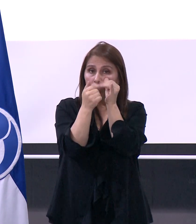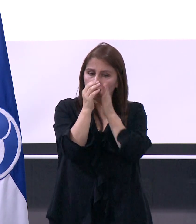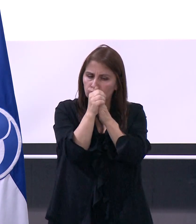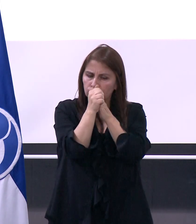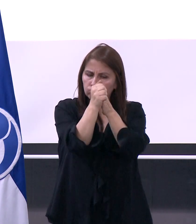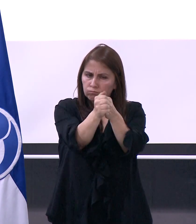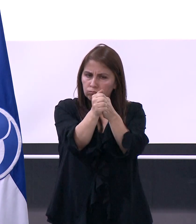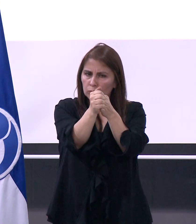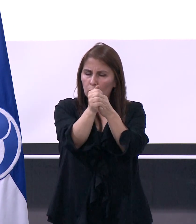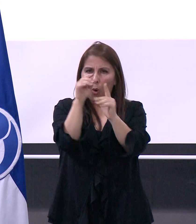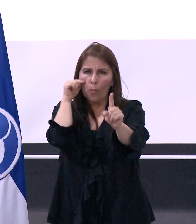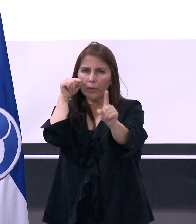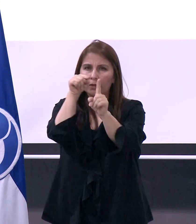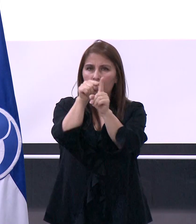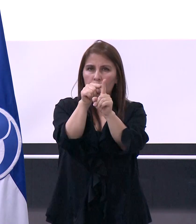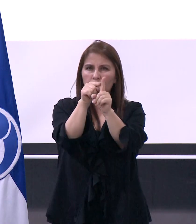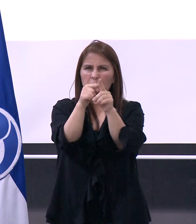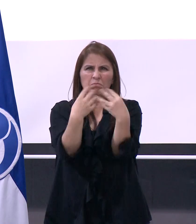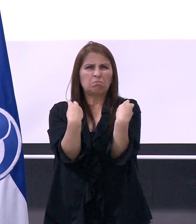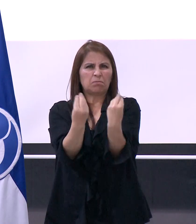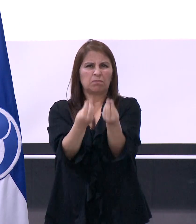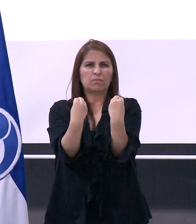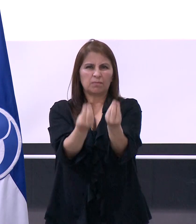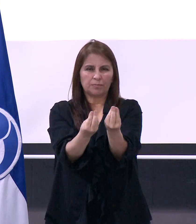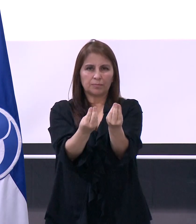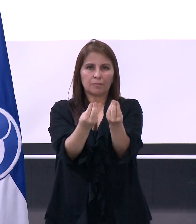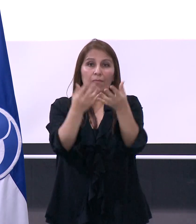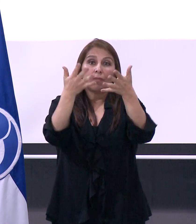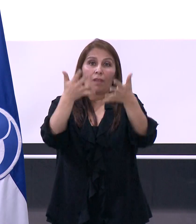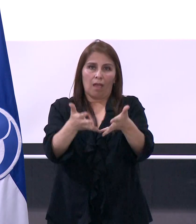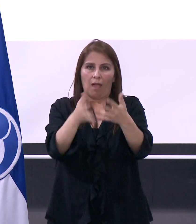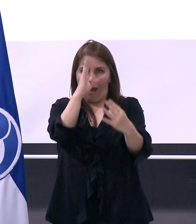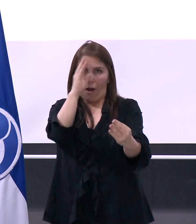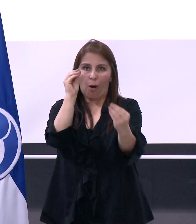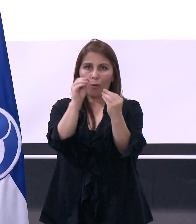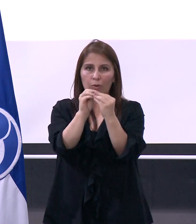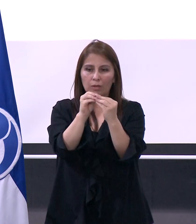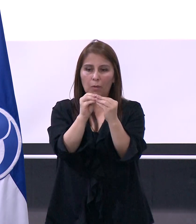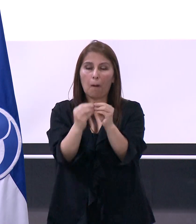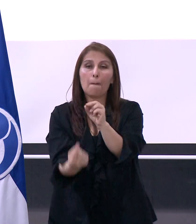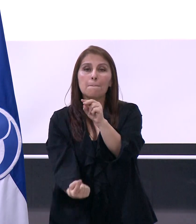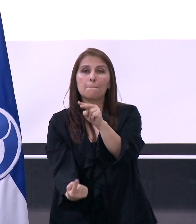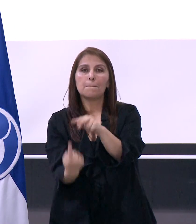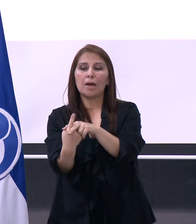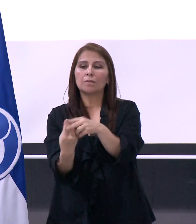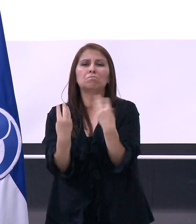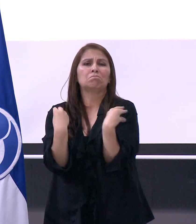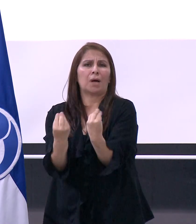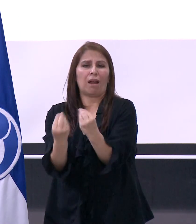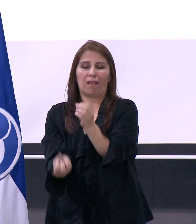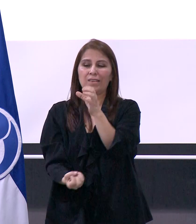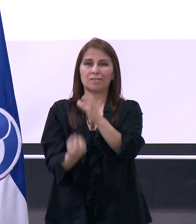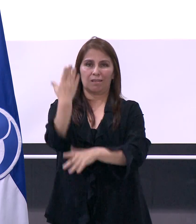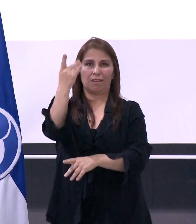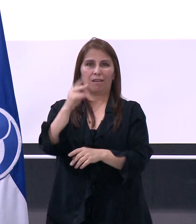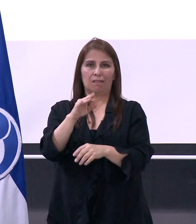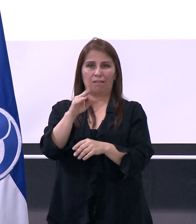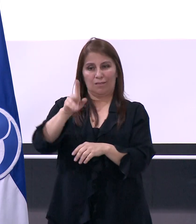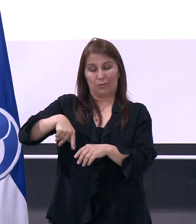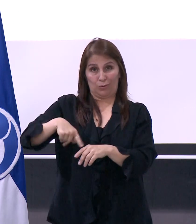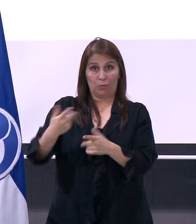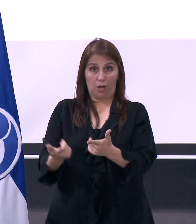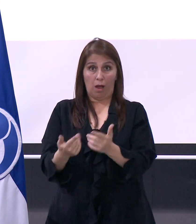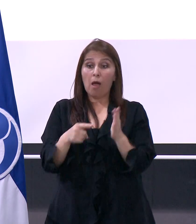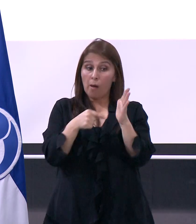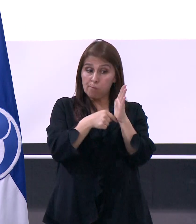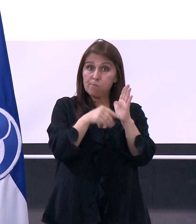sus fines y su razón de ser a la naturaleza misma de la escuela así que lo establecido en los